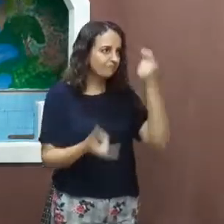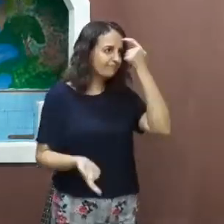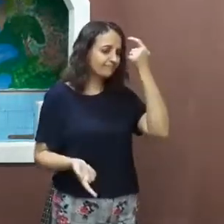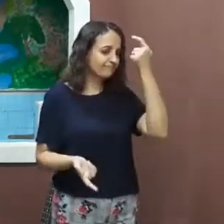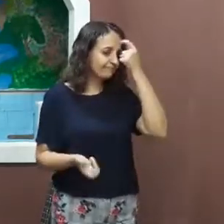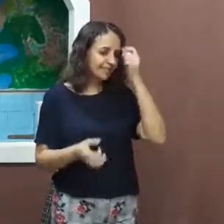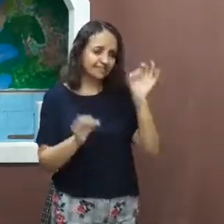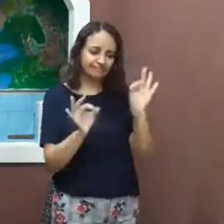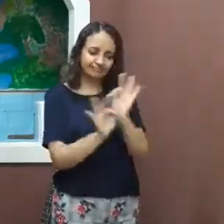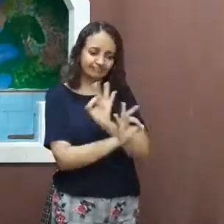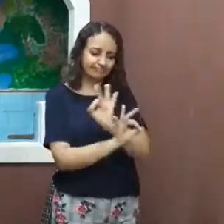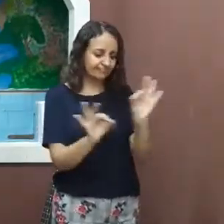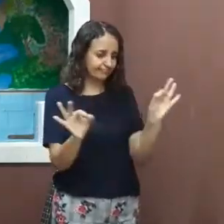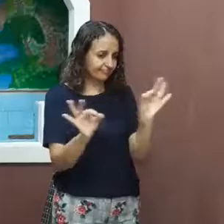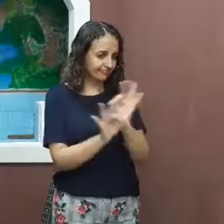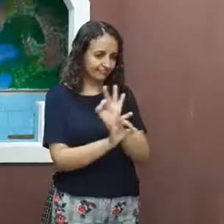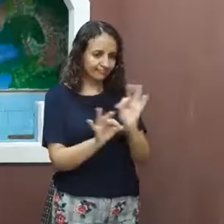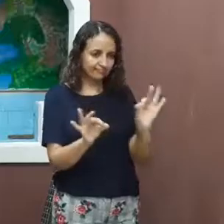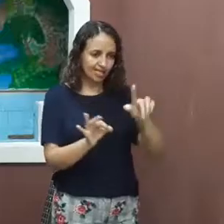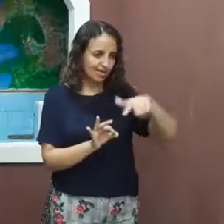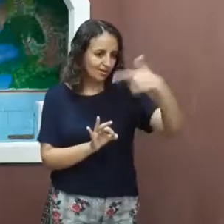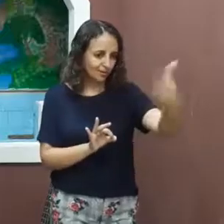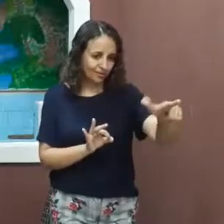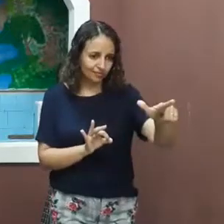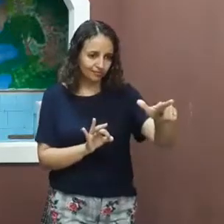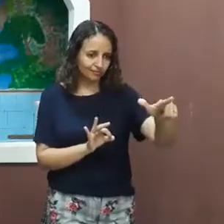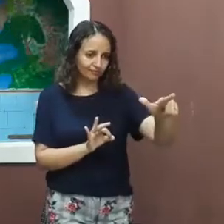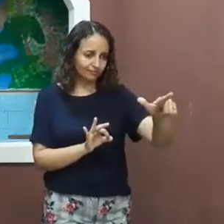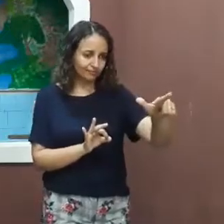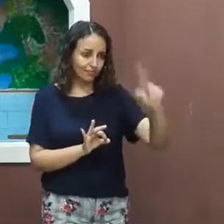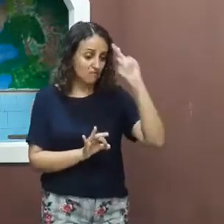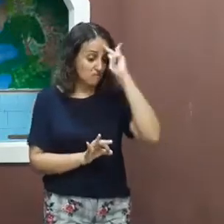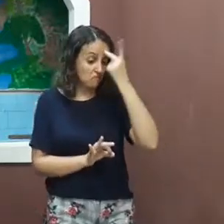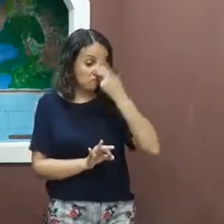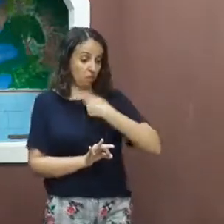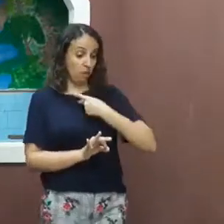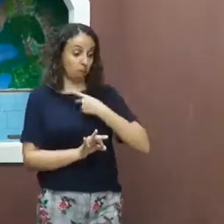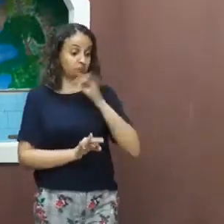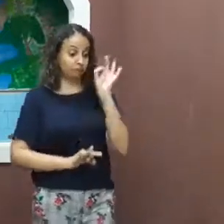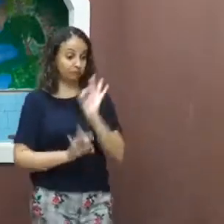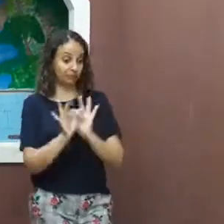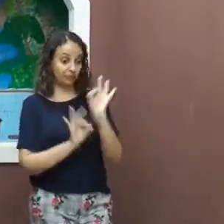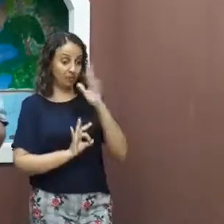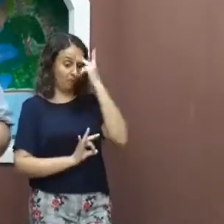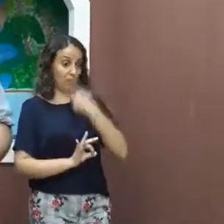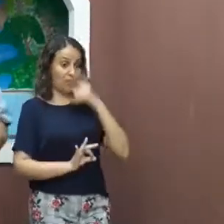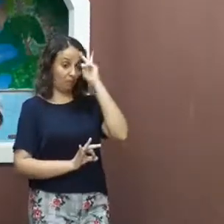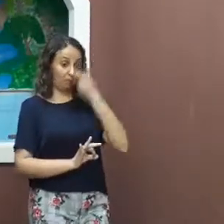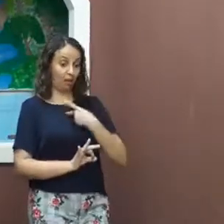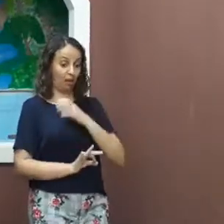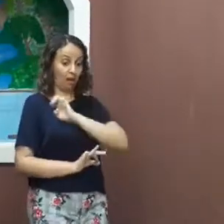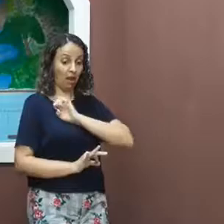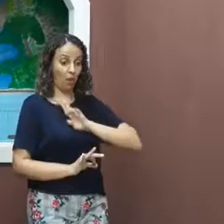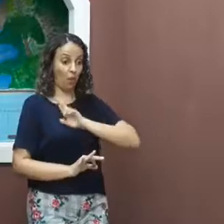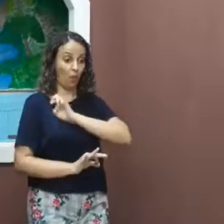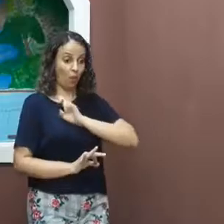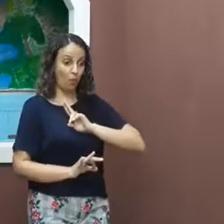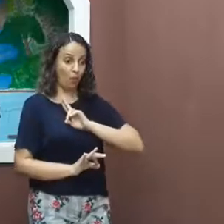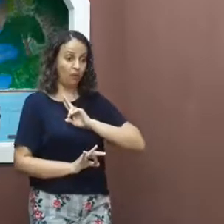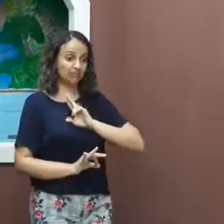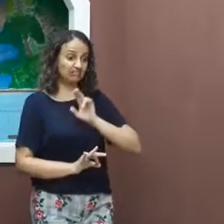menor escrúpulo, que para o seu projeto de poder Não importa se uma